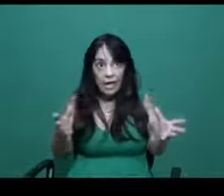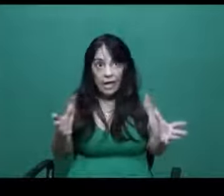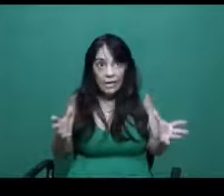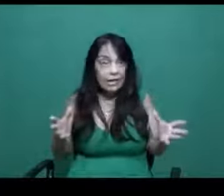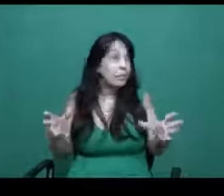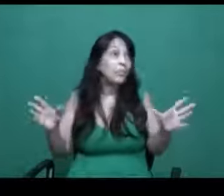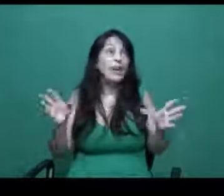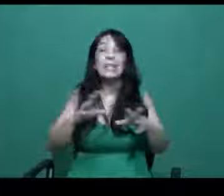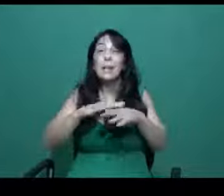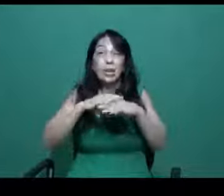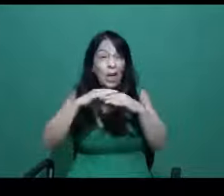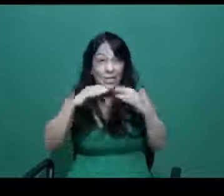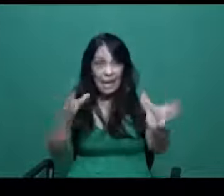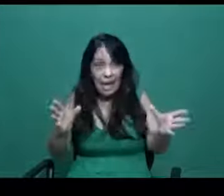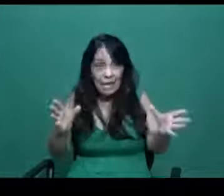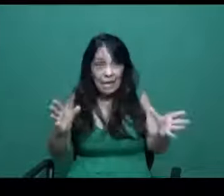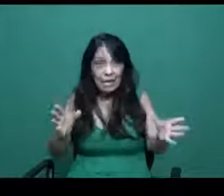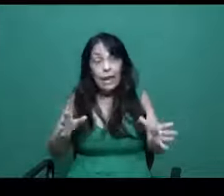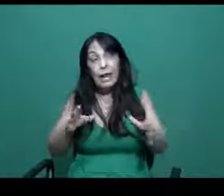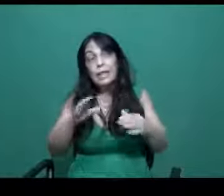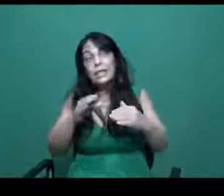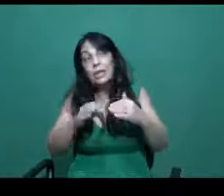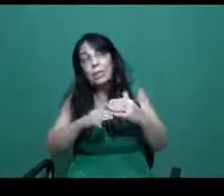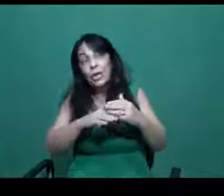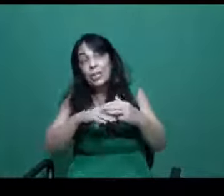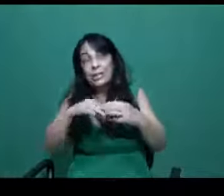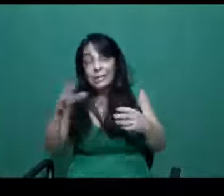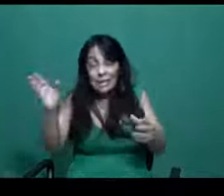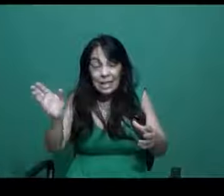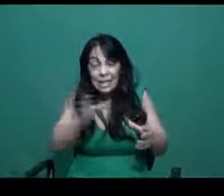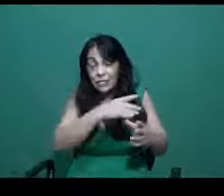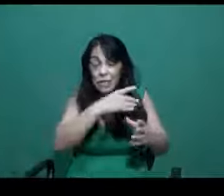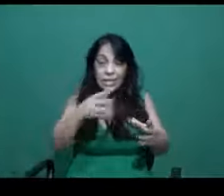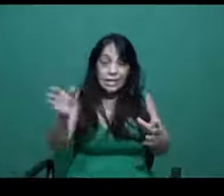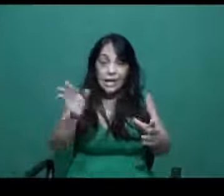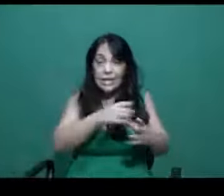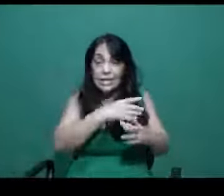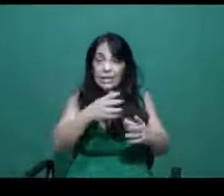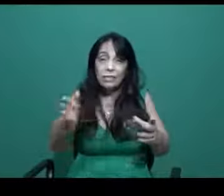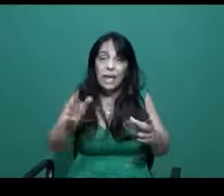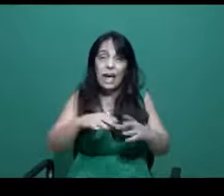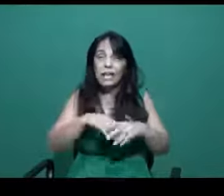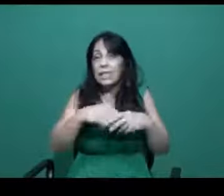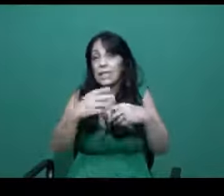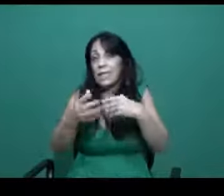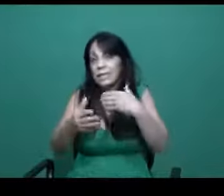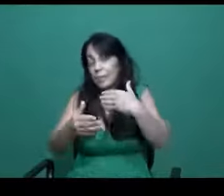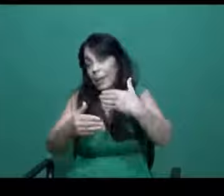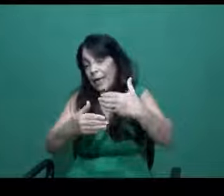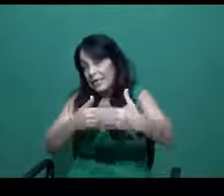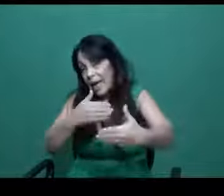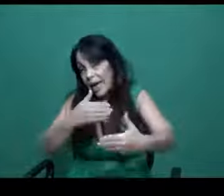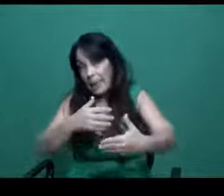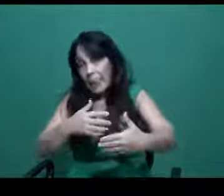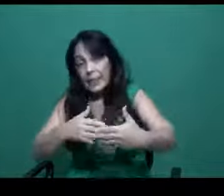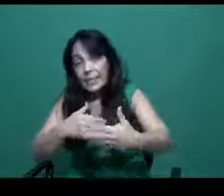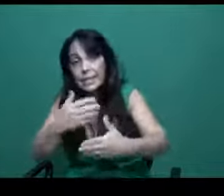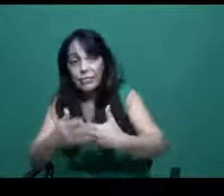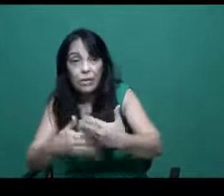vê, não faz a menor ideia, e depois de tantas vezes entrar e sair no mercado e ninguém passar essa